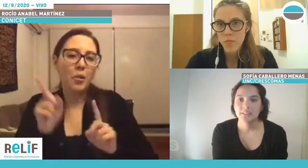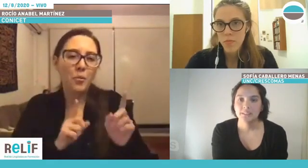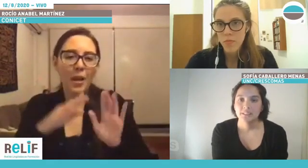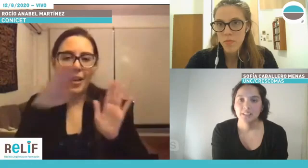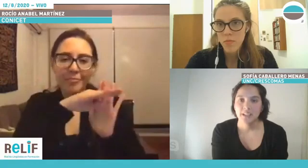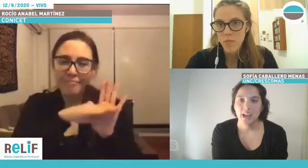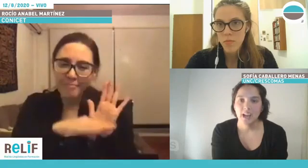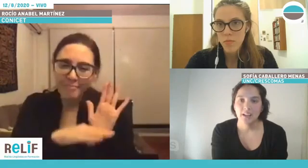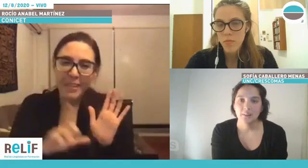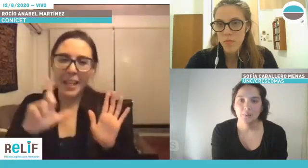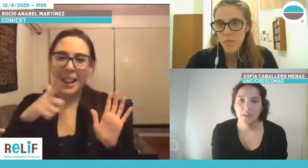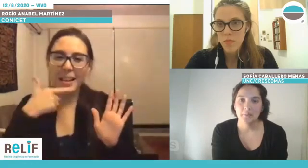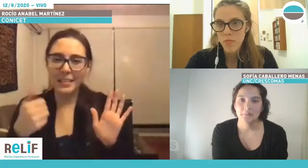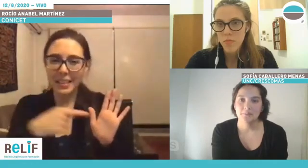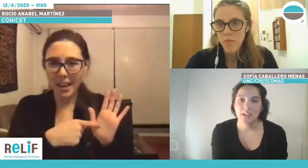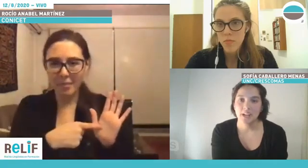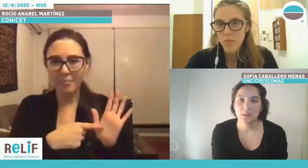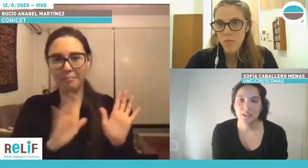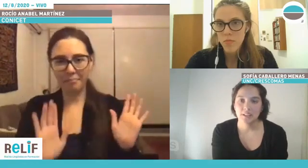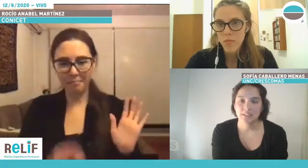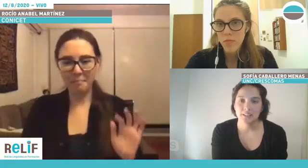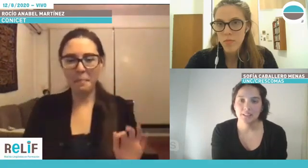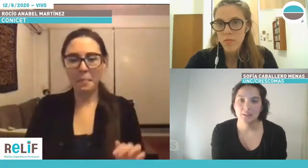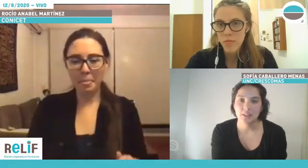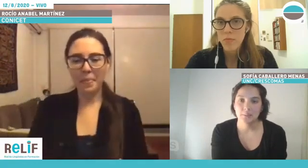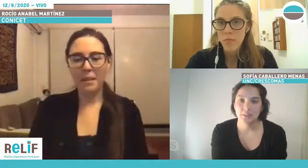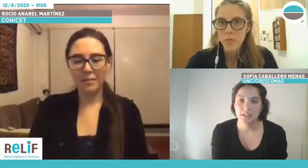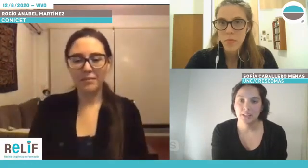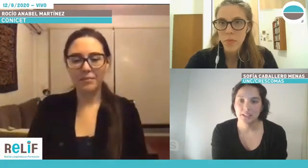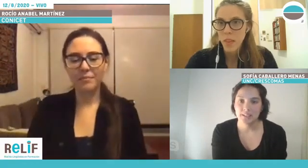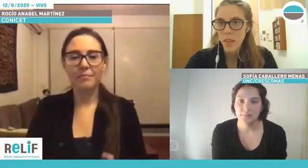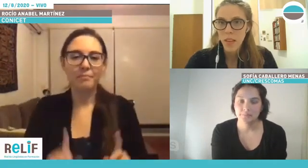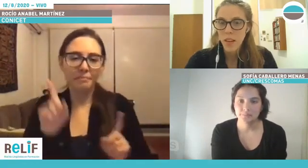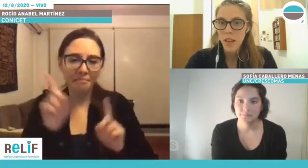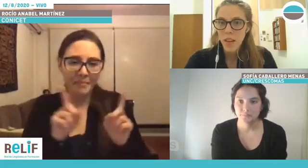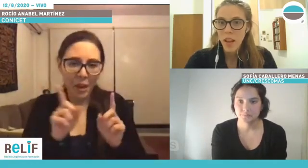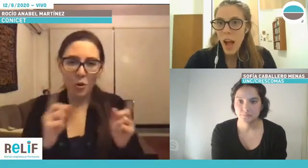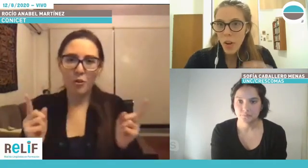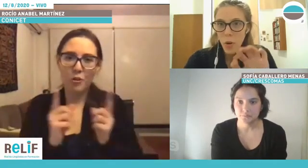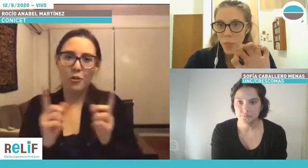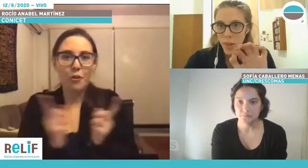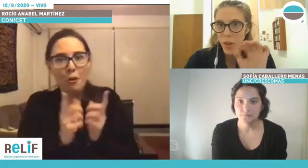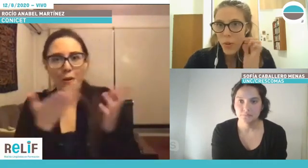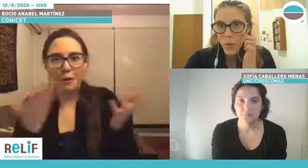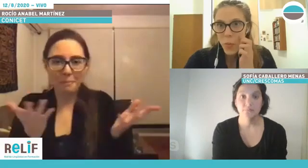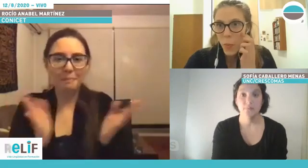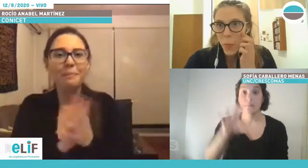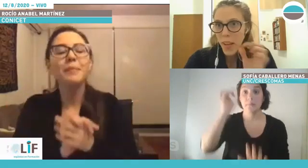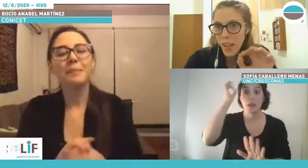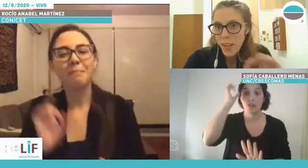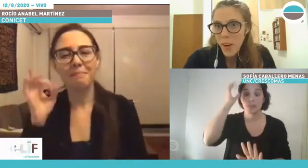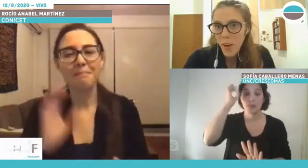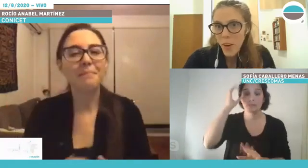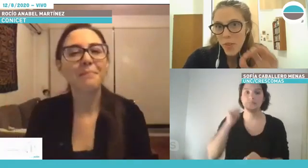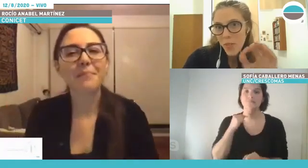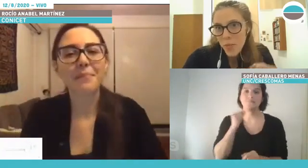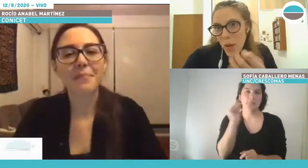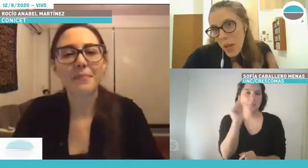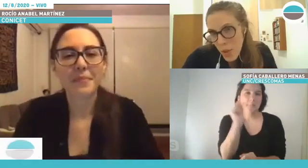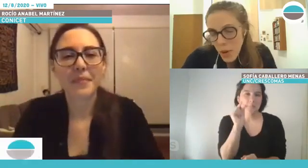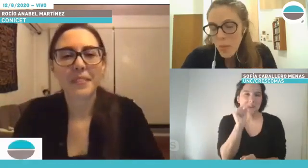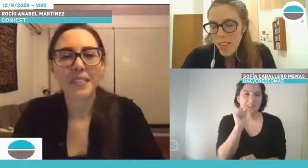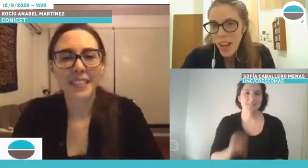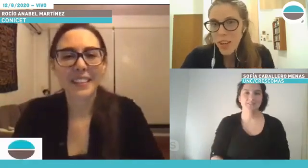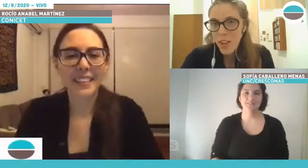Bueno, ahora voy a dar algunas características con respecto a la LSA. Hago, perdón,